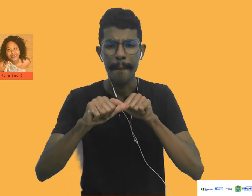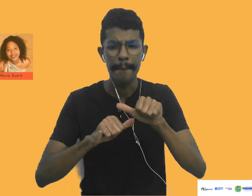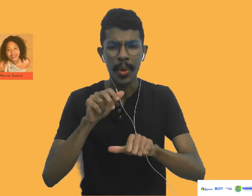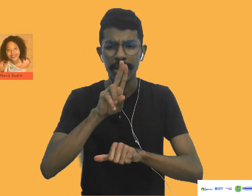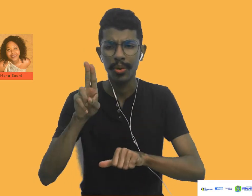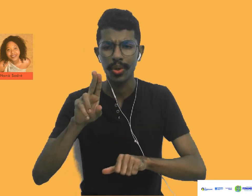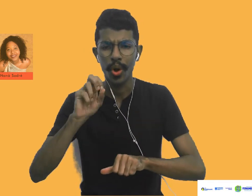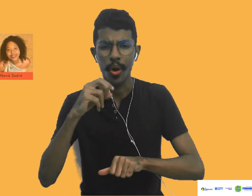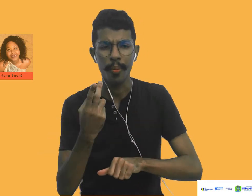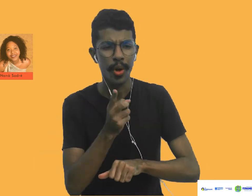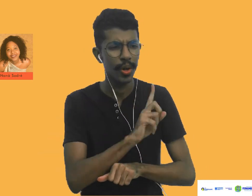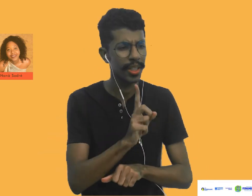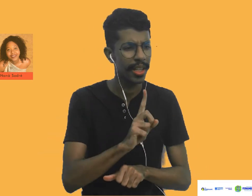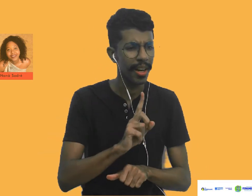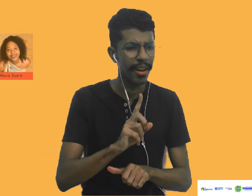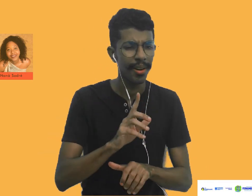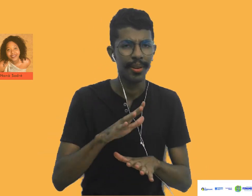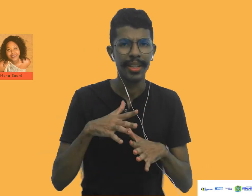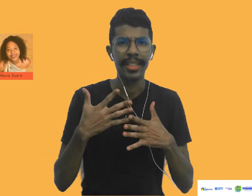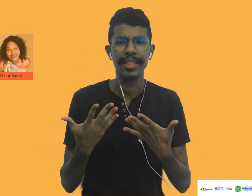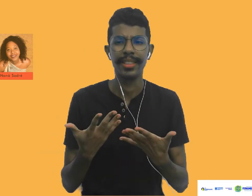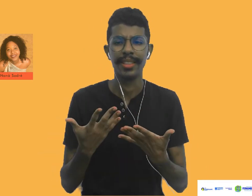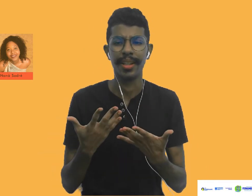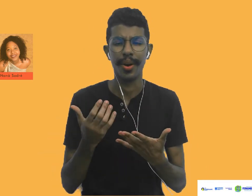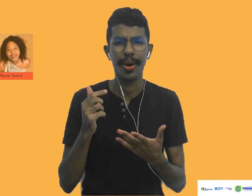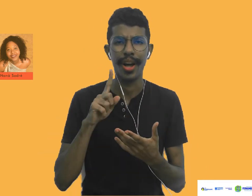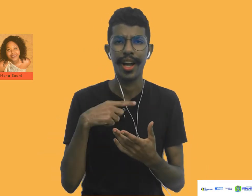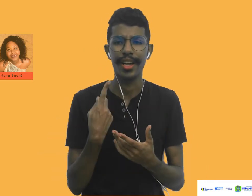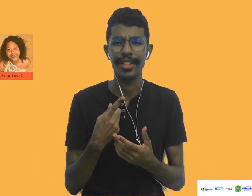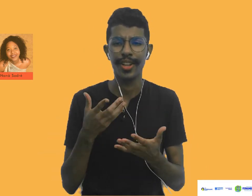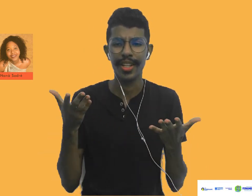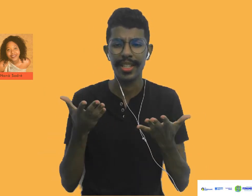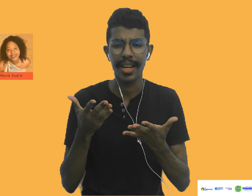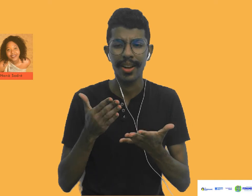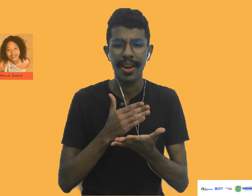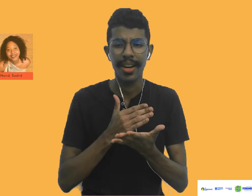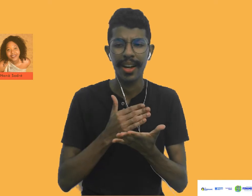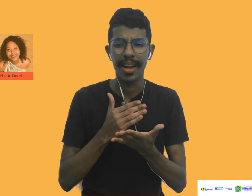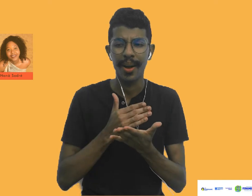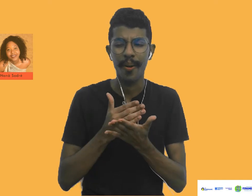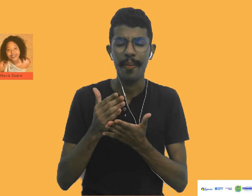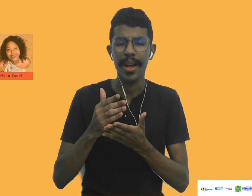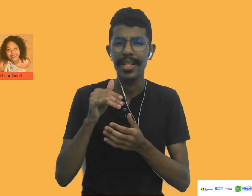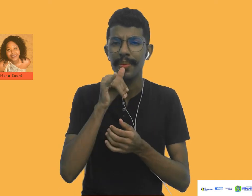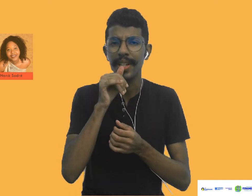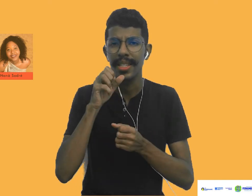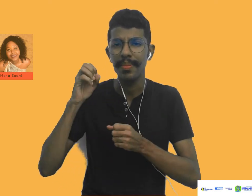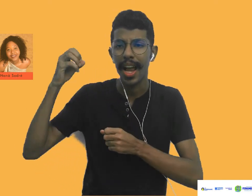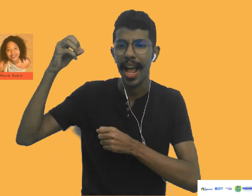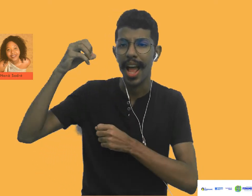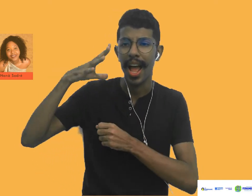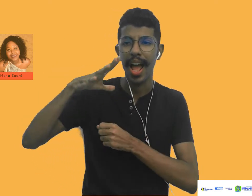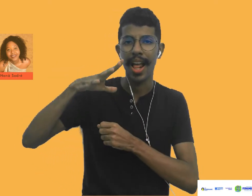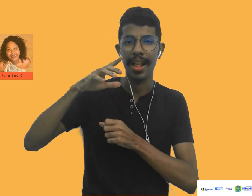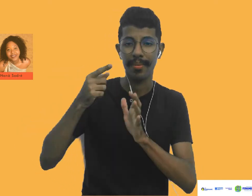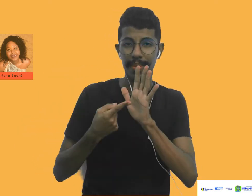muda. E nós deixamos. E a gente acaba, como você está dizendo agora, dando luz a outras questões. Olha aí.